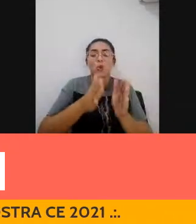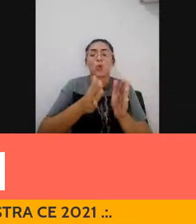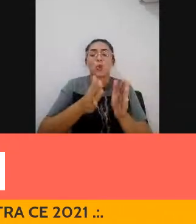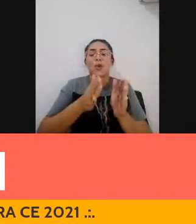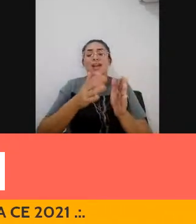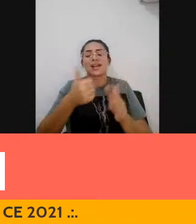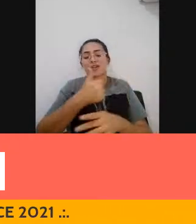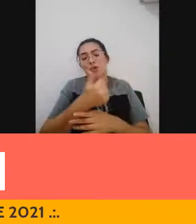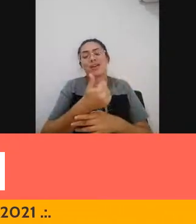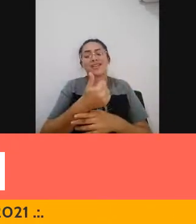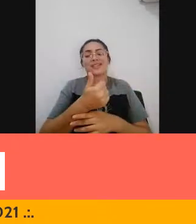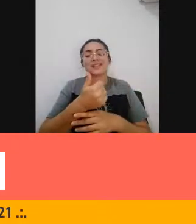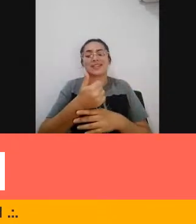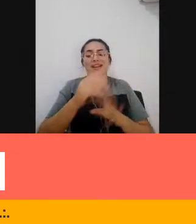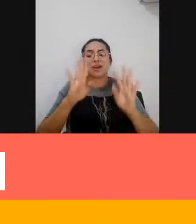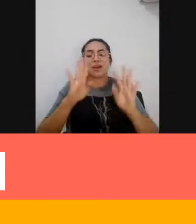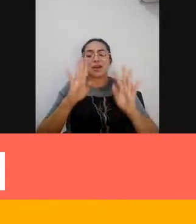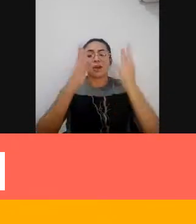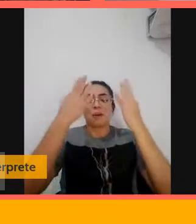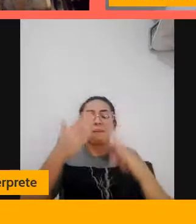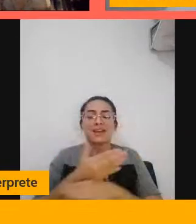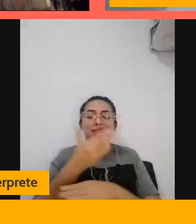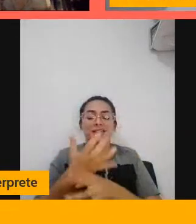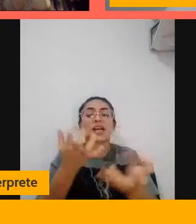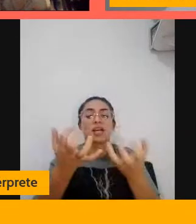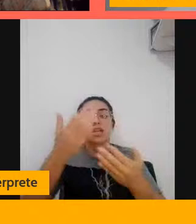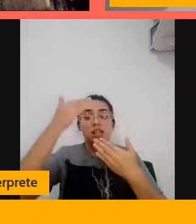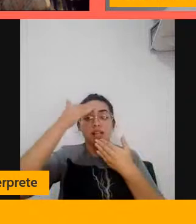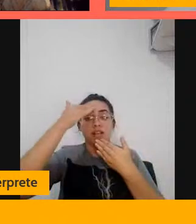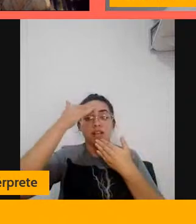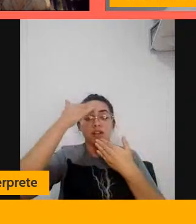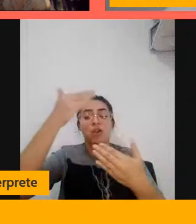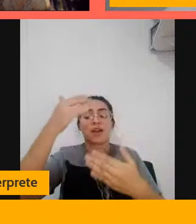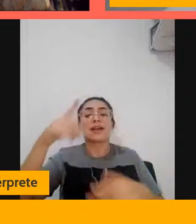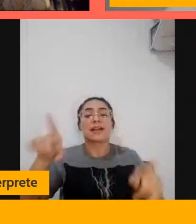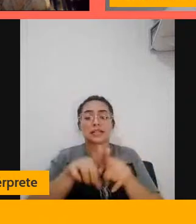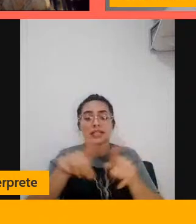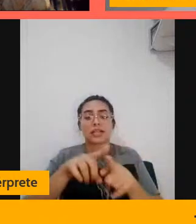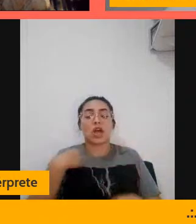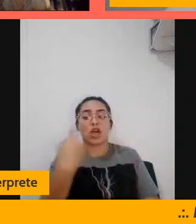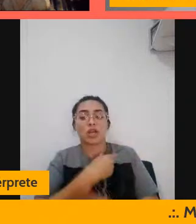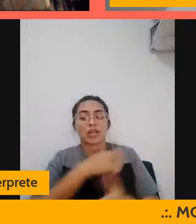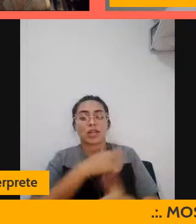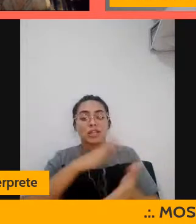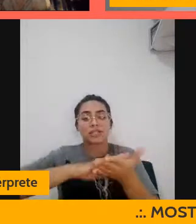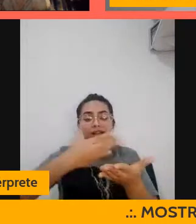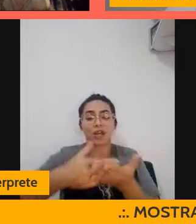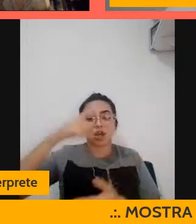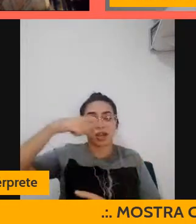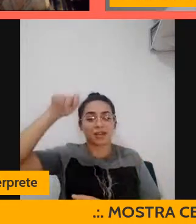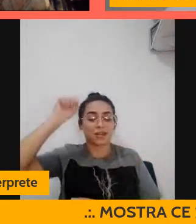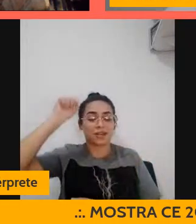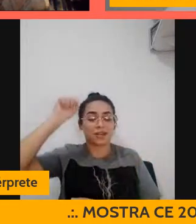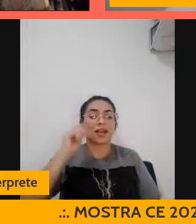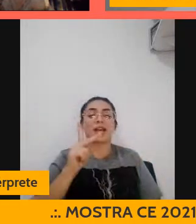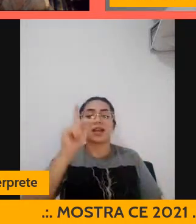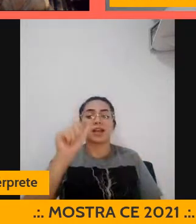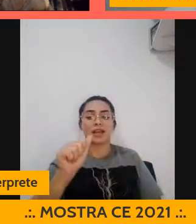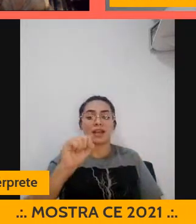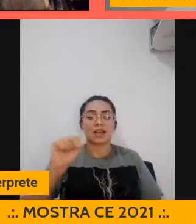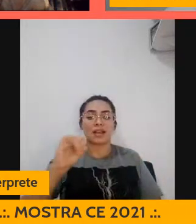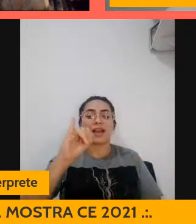porte. Queria agradecer mais uma vez também as nossas intérpretes, né, a Ismênia, a Cássia, que estão aqui conosco,